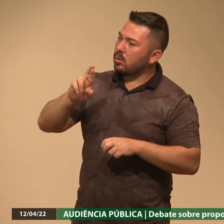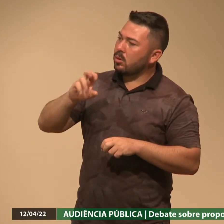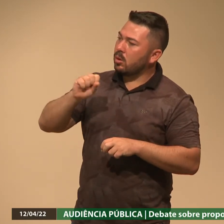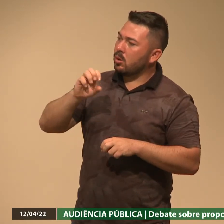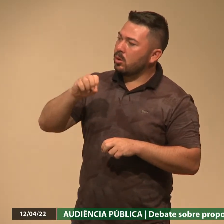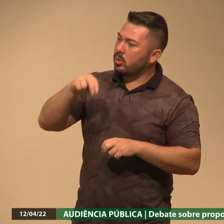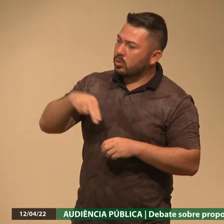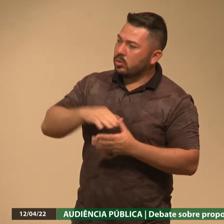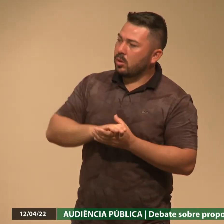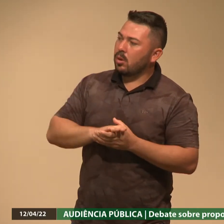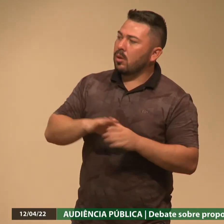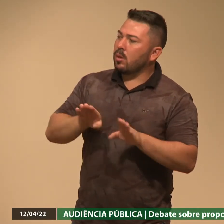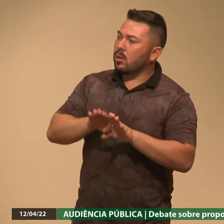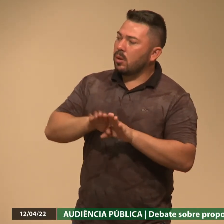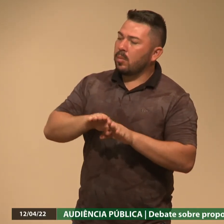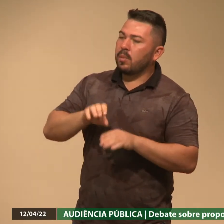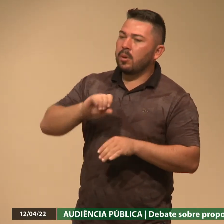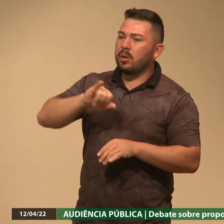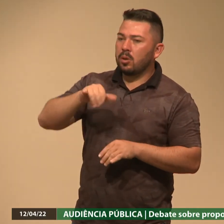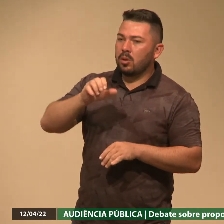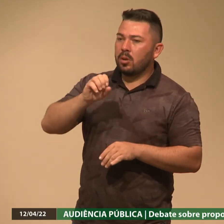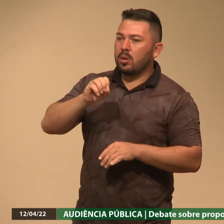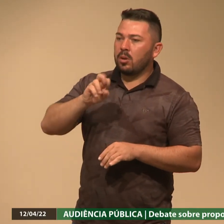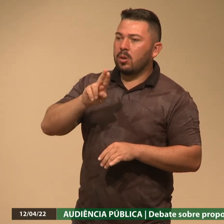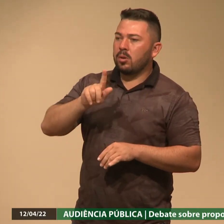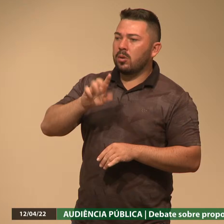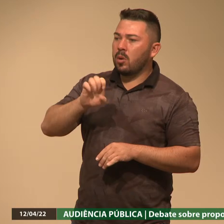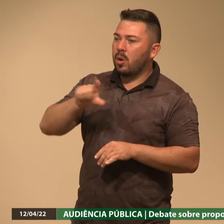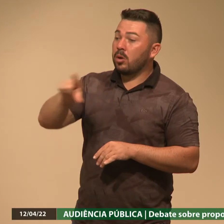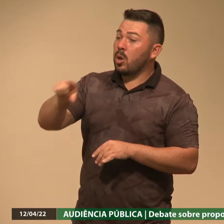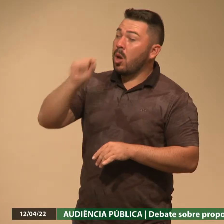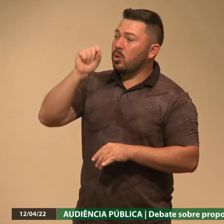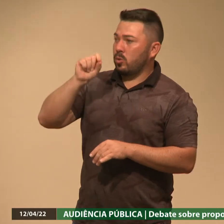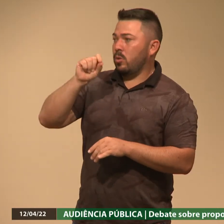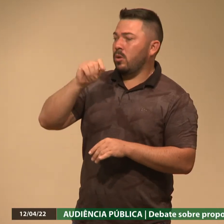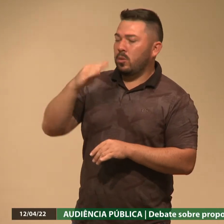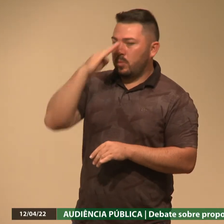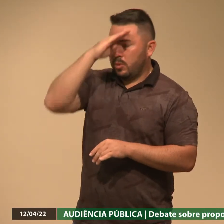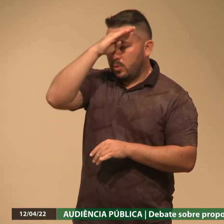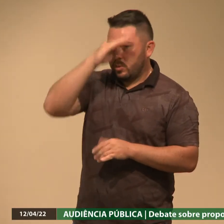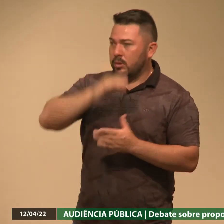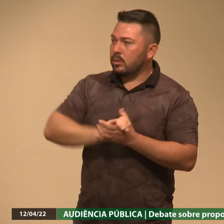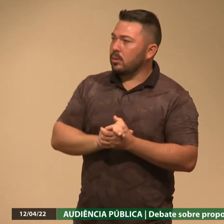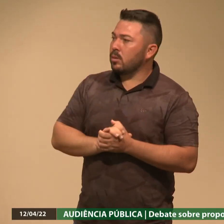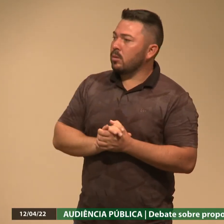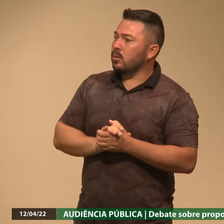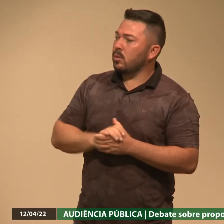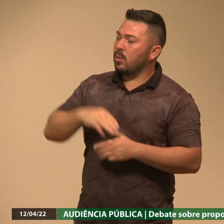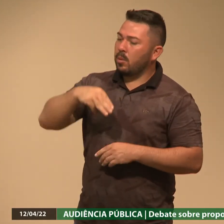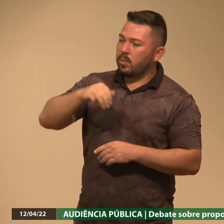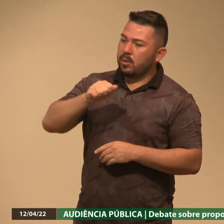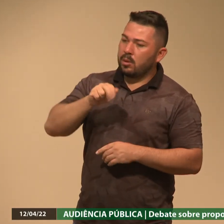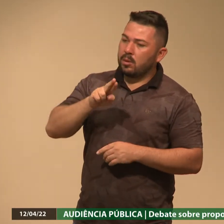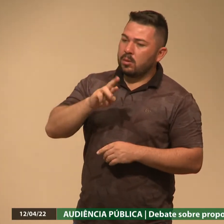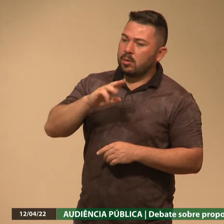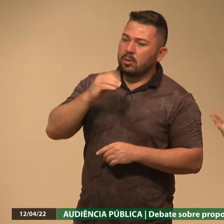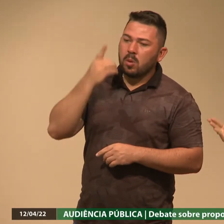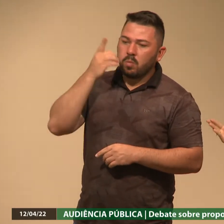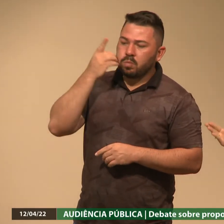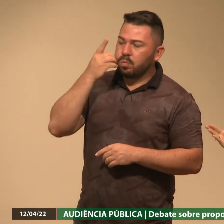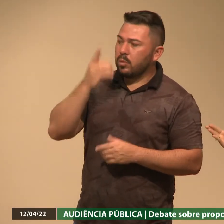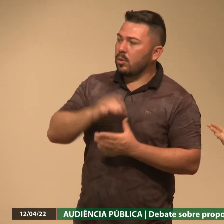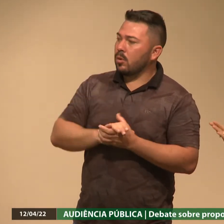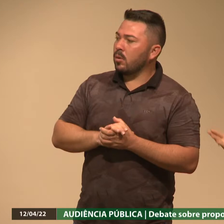amigo o meu amigo Jorge Safe Escolhido a Dedo pelo presidente bolsonaro tamo junto Maurício né